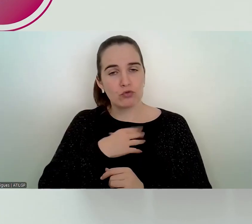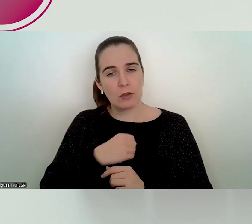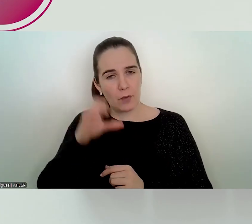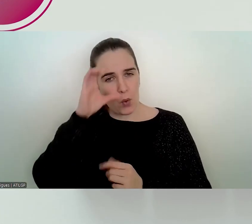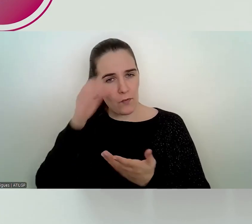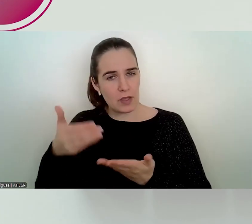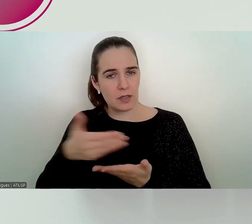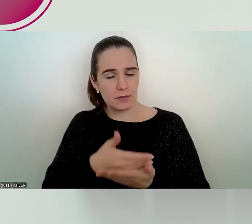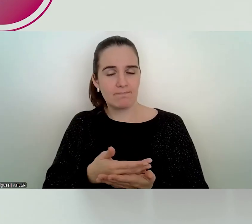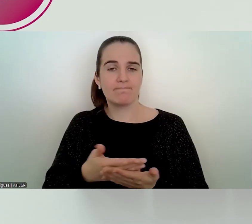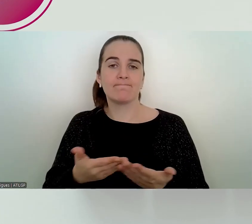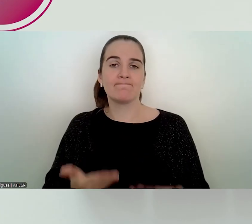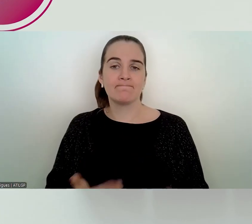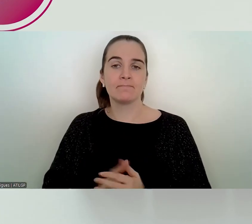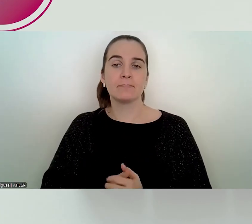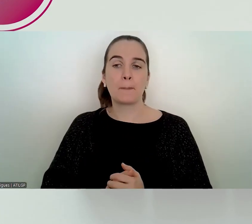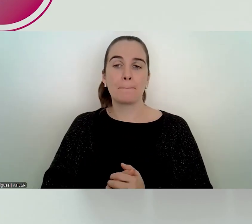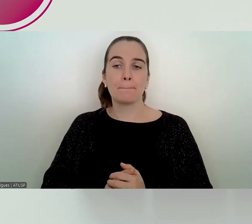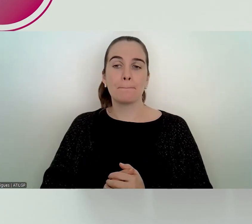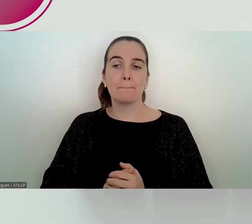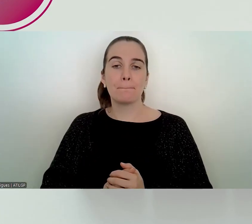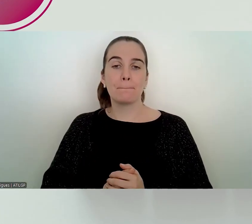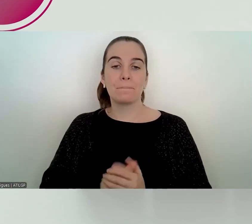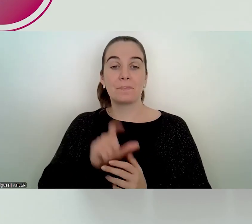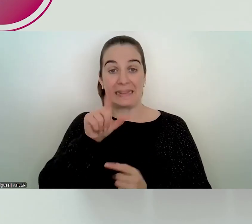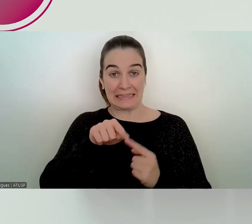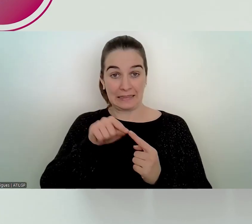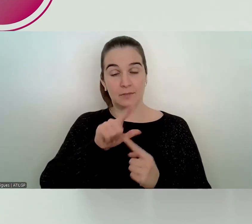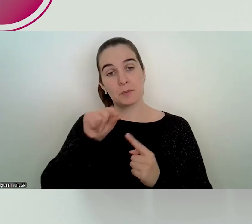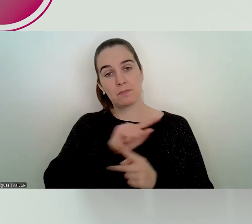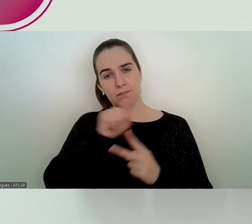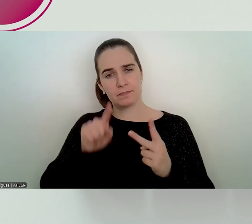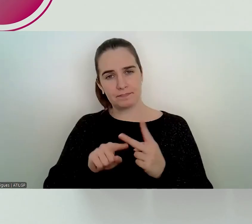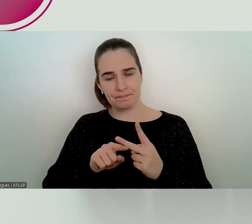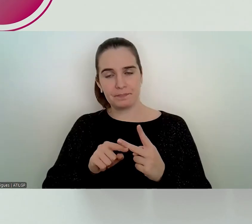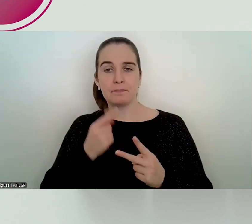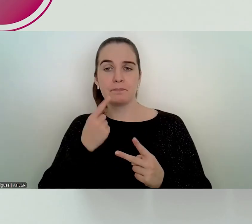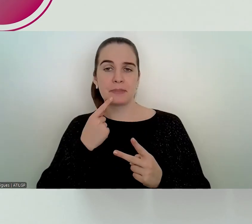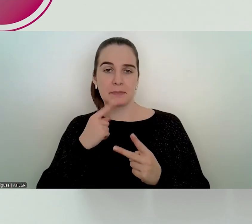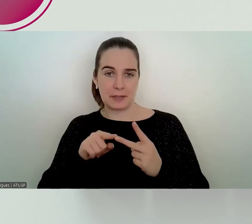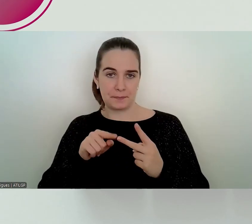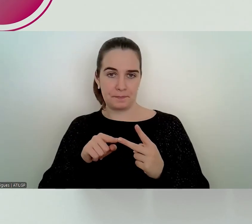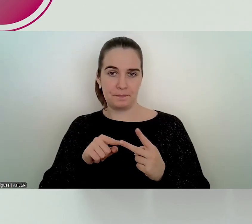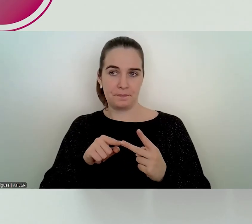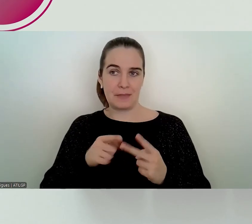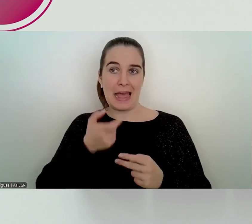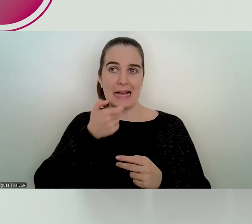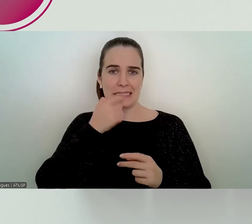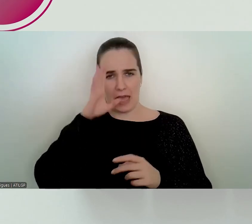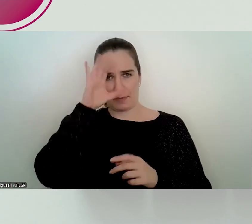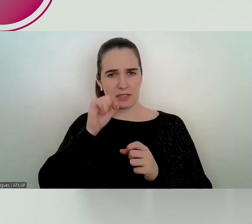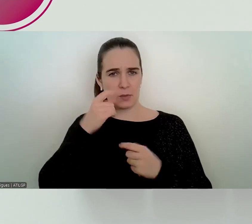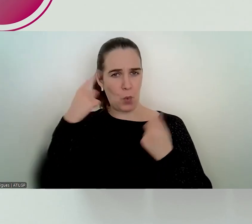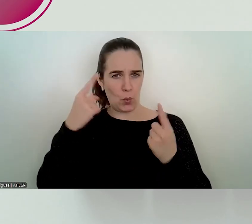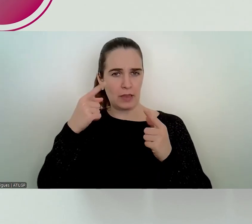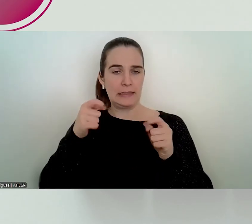também relativamente a isto. Para além desta questão, era no fundo perceber, bom, havendo esta resistência e não tendo nós ainda